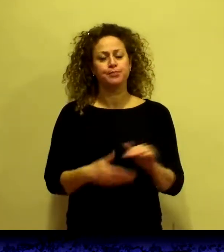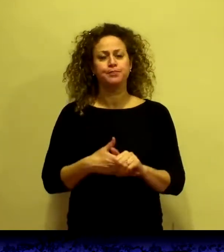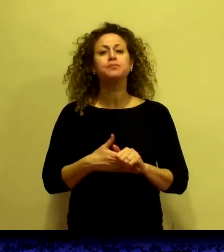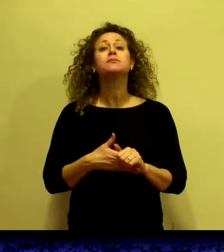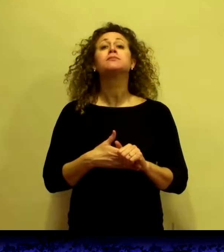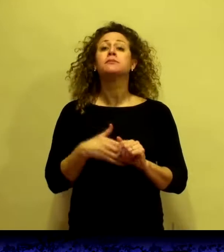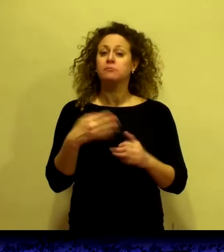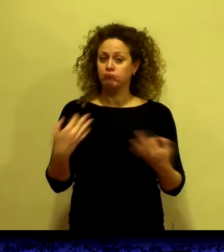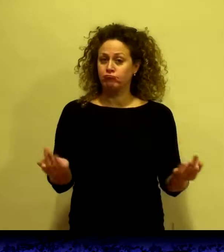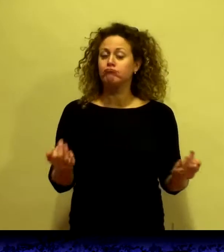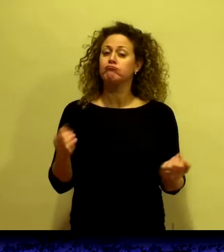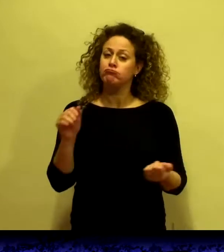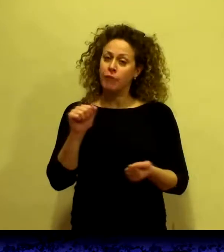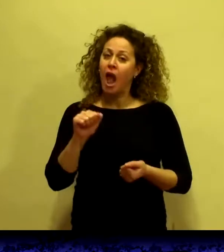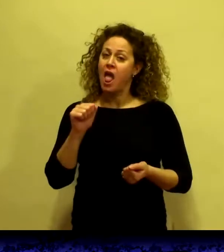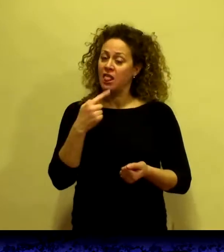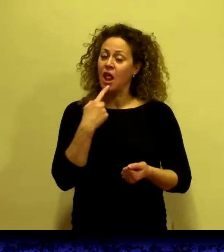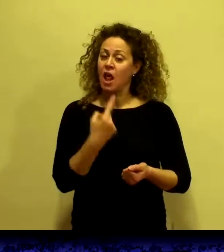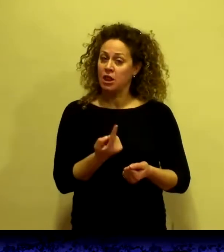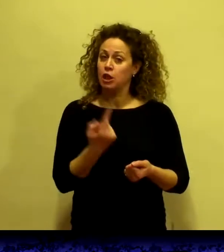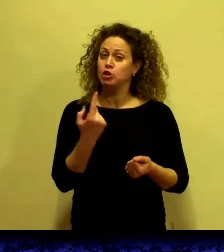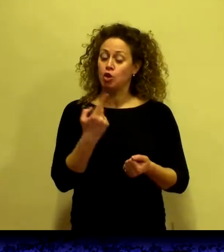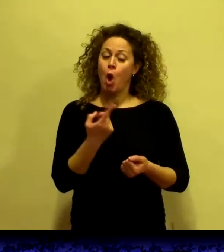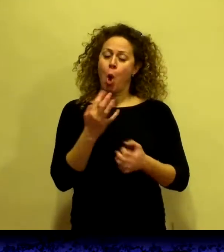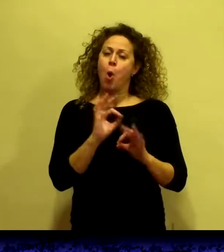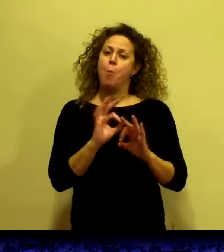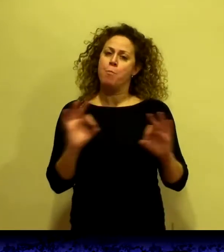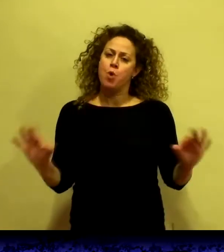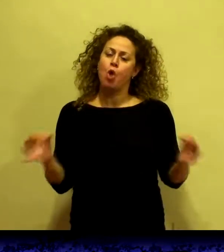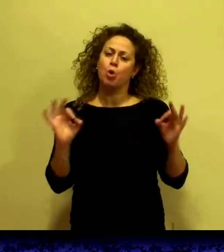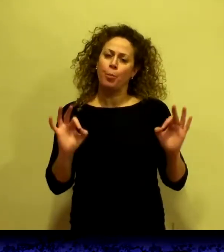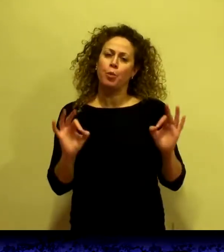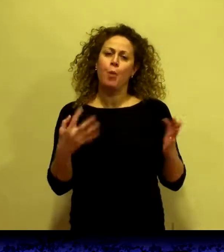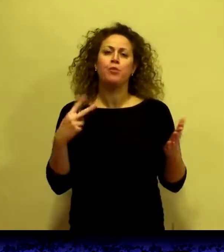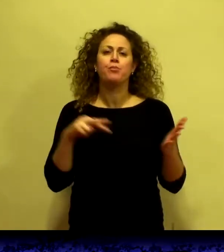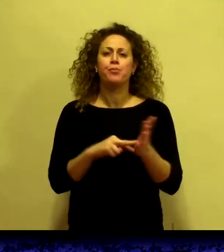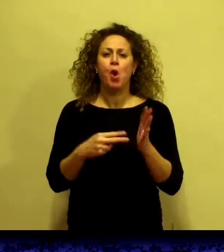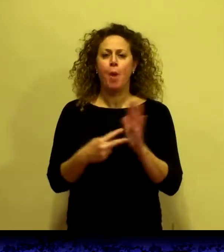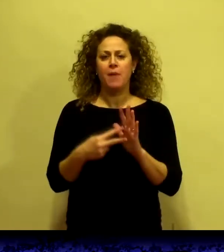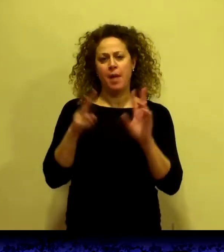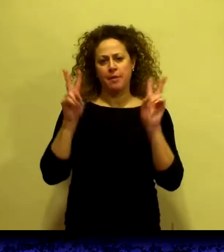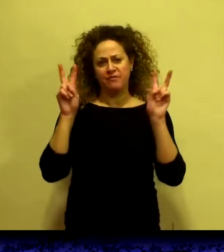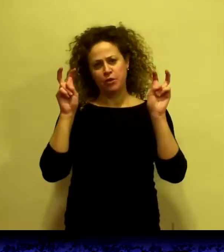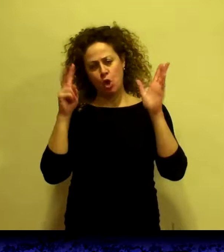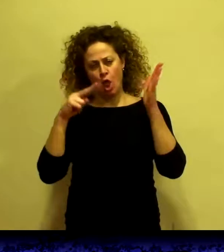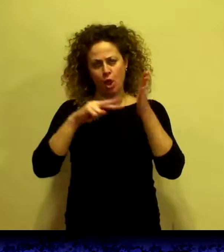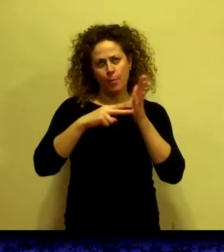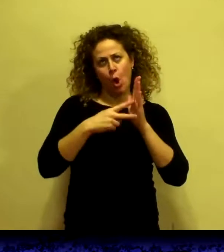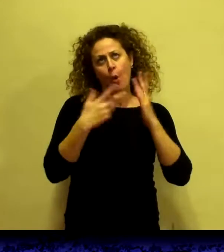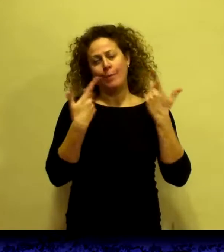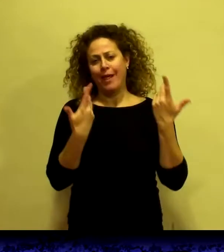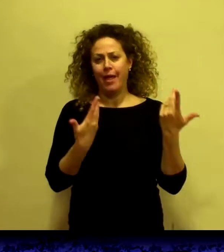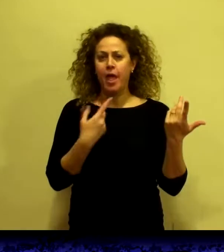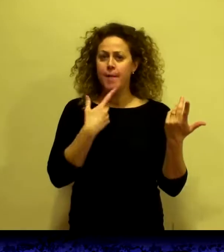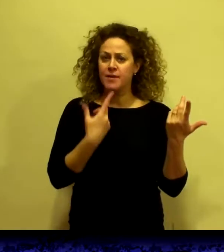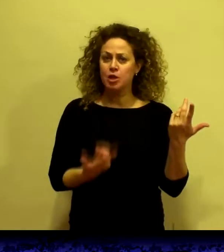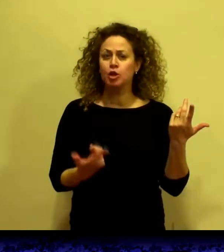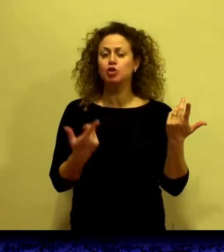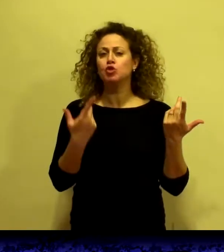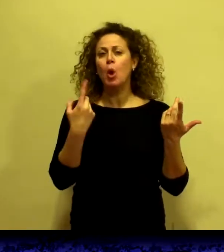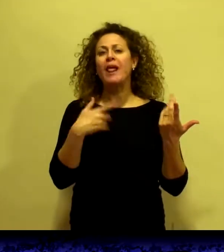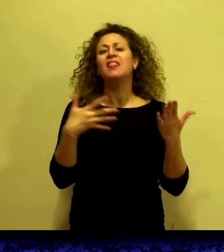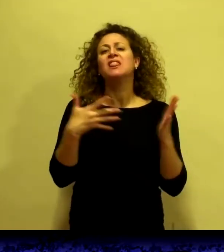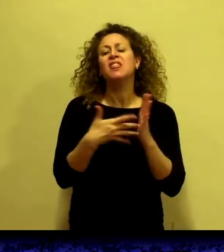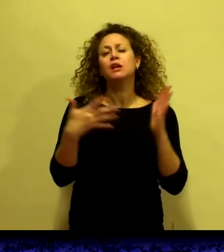dopo, siete pronti ad affrontare problemi, tra virgolette, di...